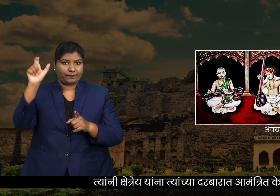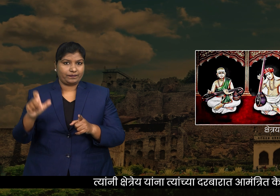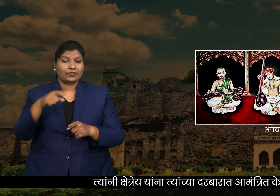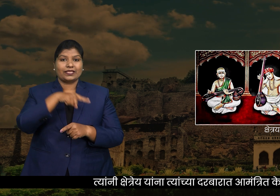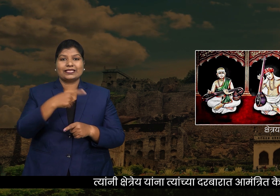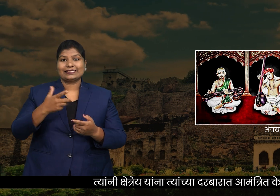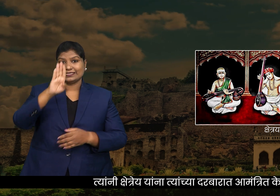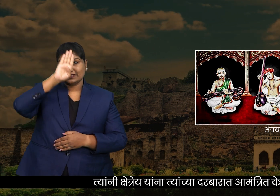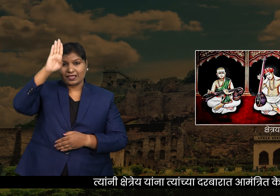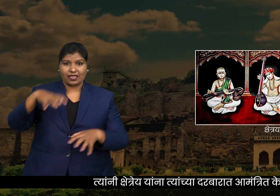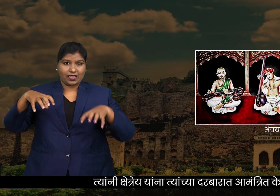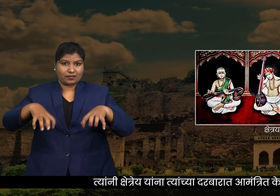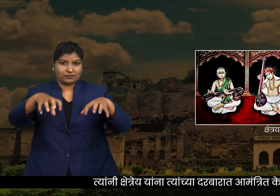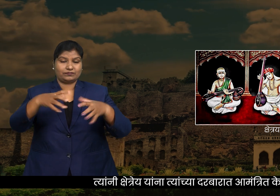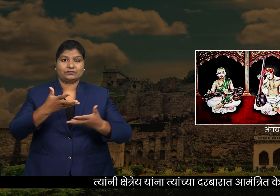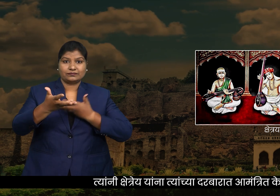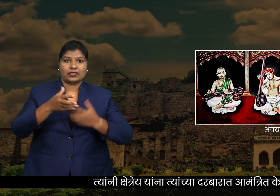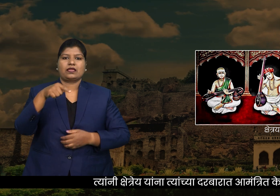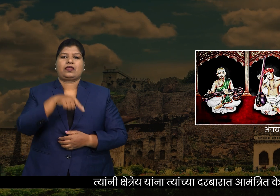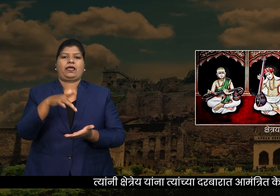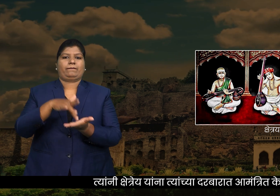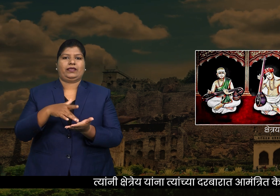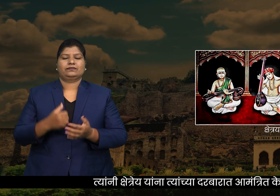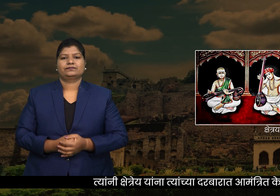दरबारात आमंत्रित केला.